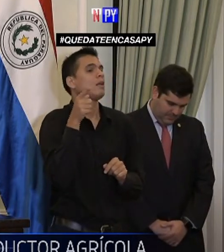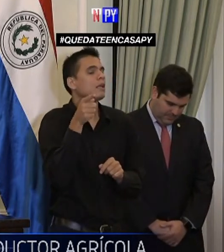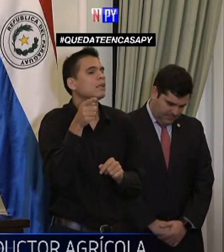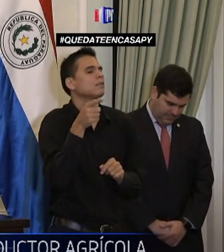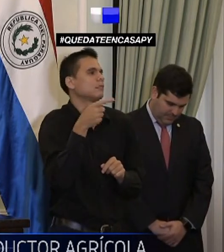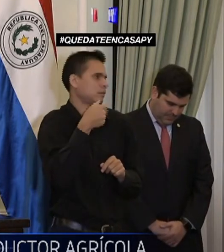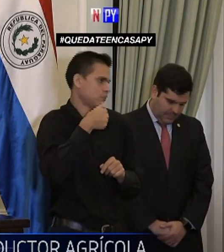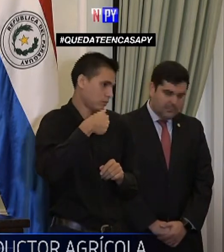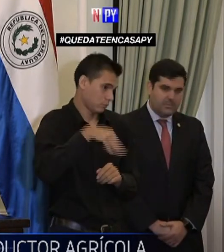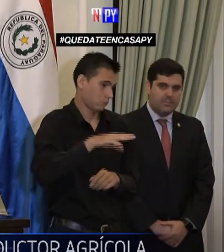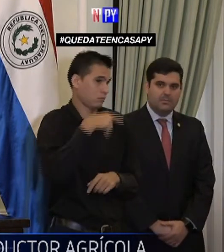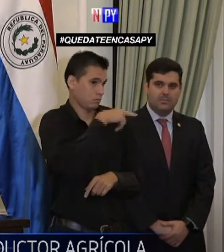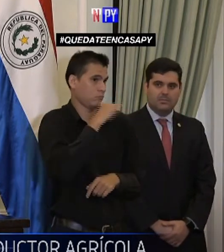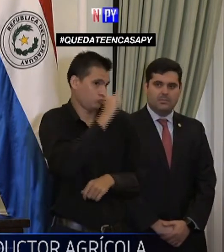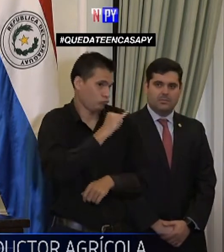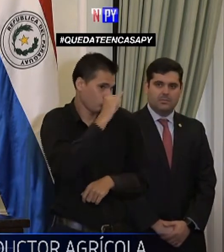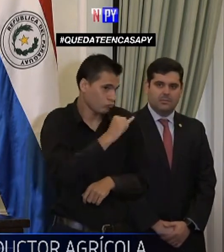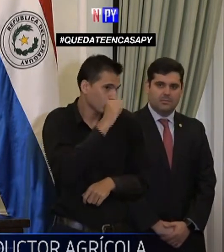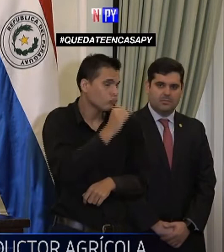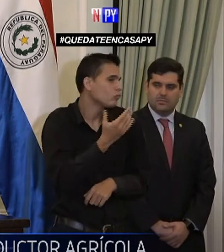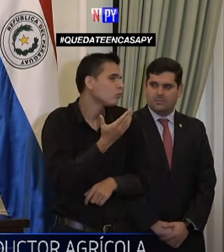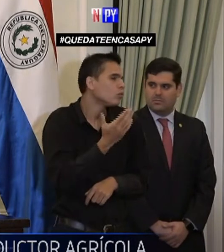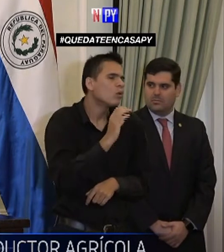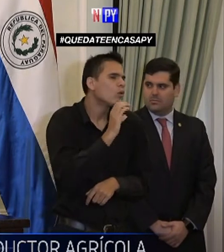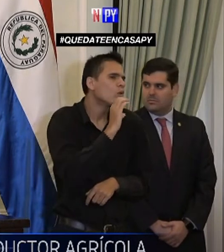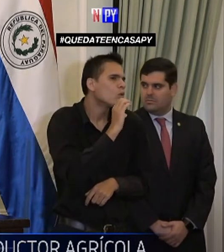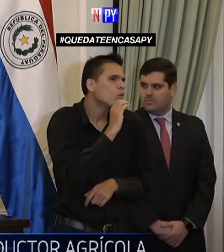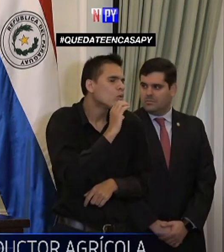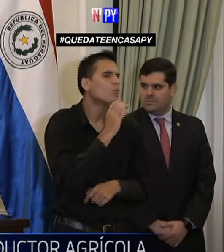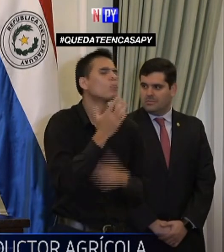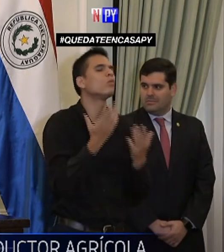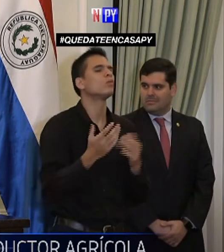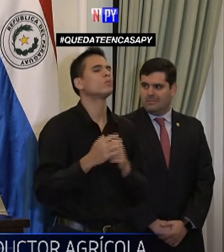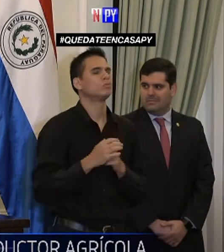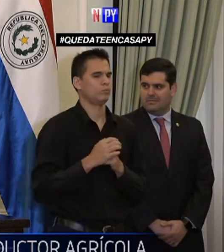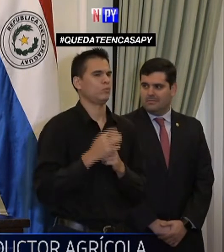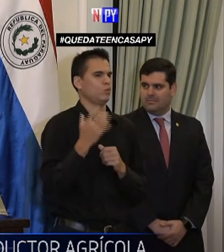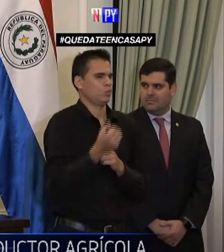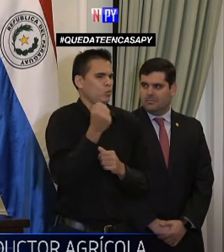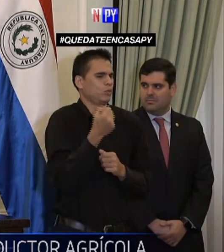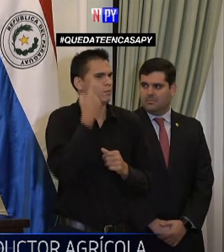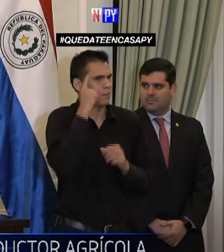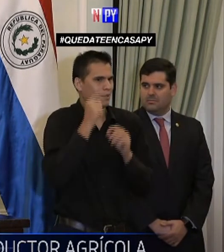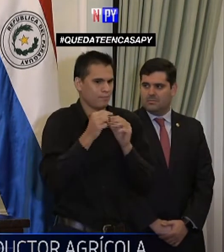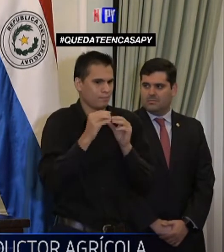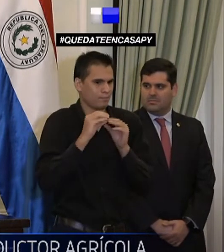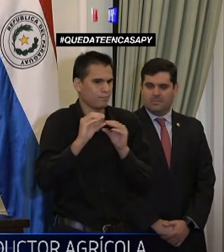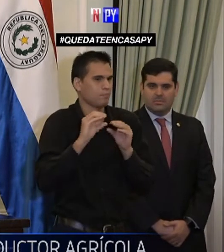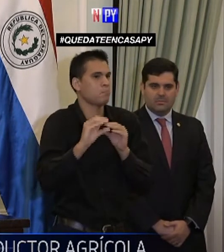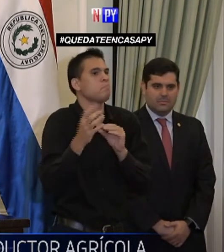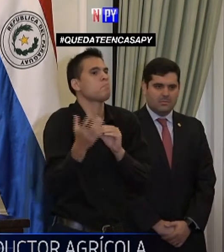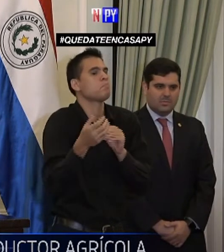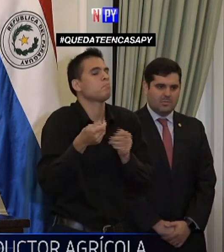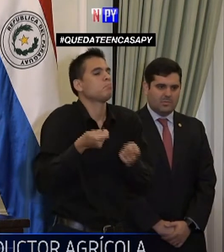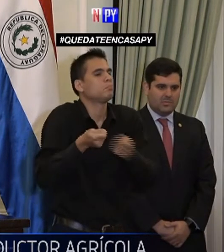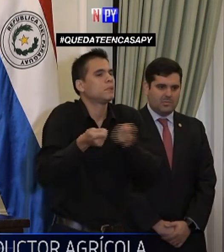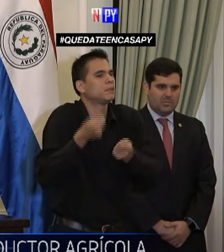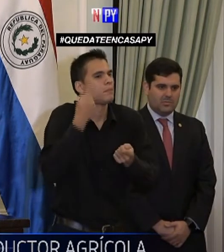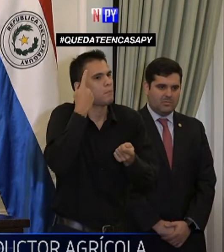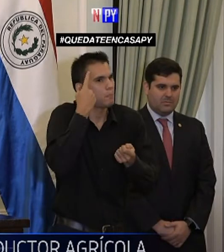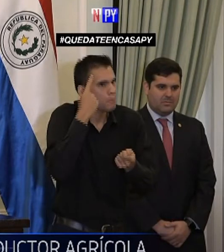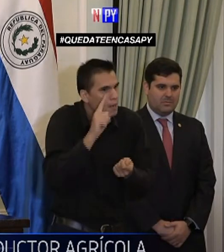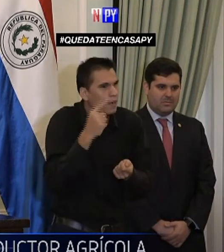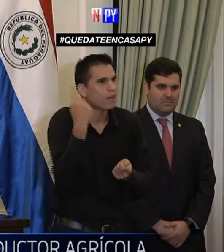detalles, donde estamos habilitando, entre otros sectores, lo que hace al área de la agricultura